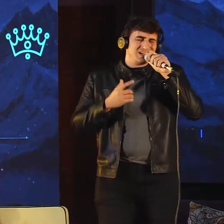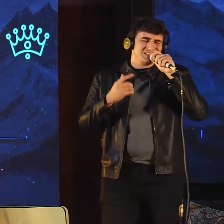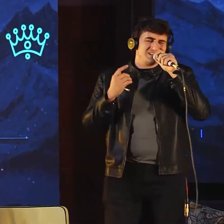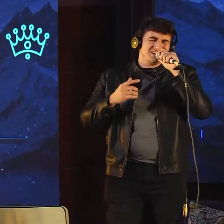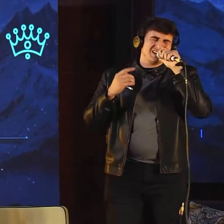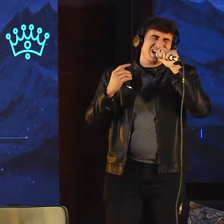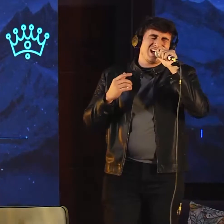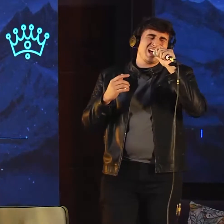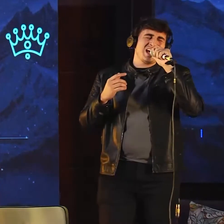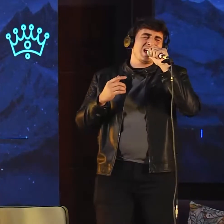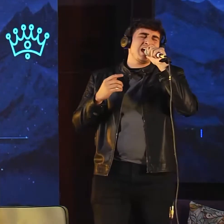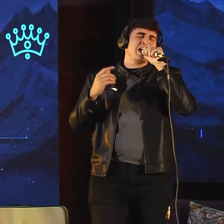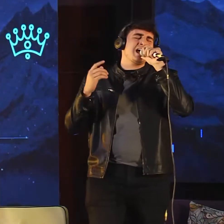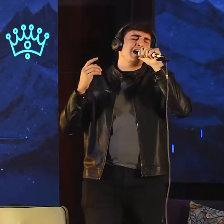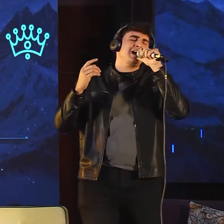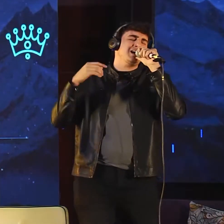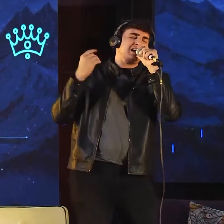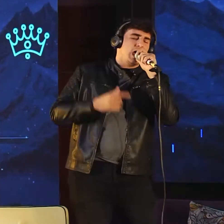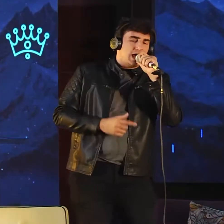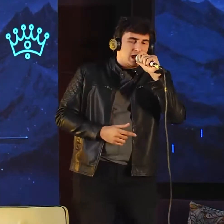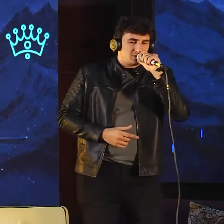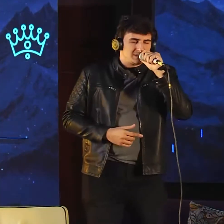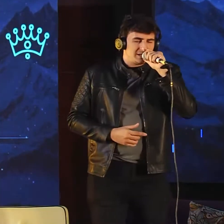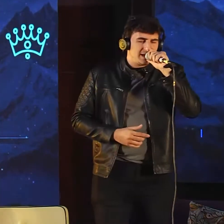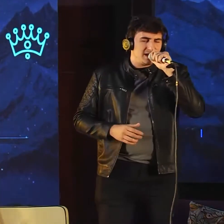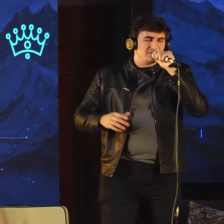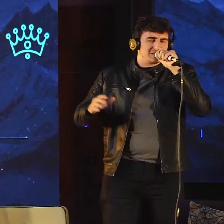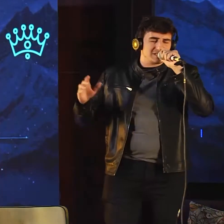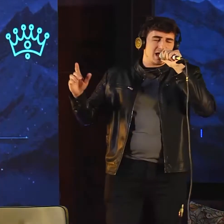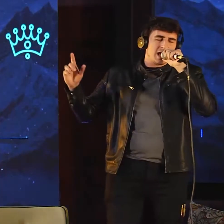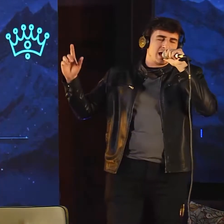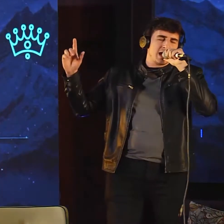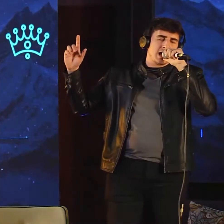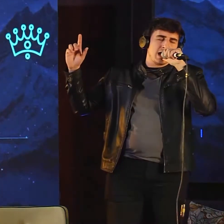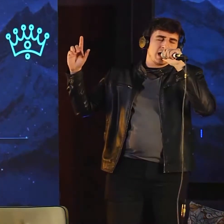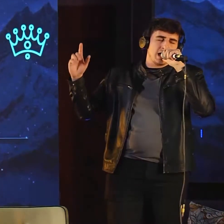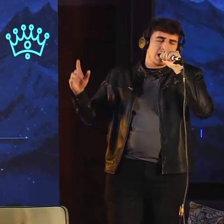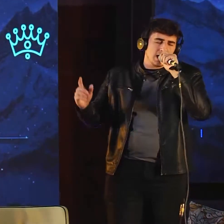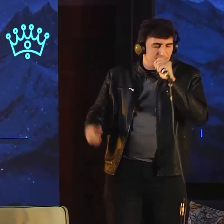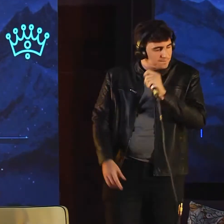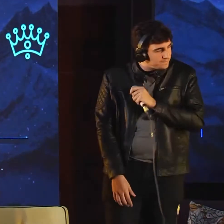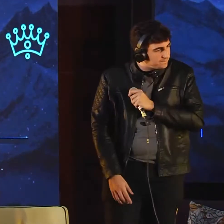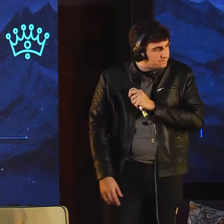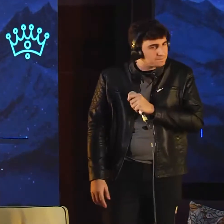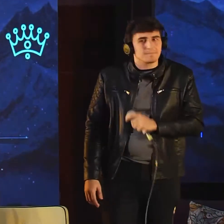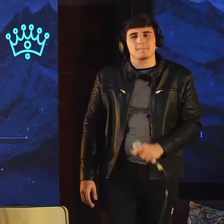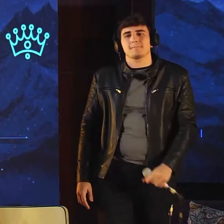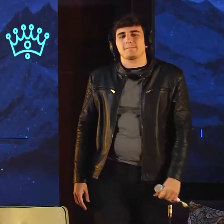Avançar.